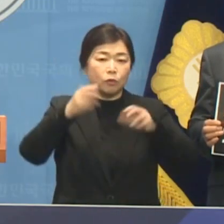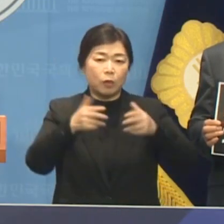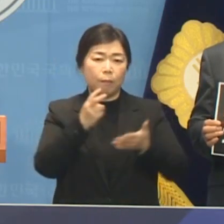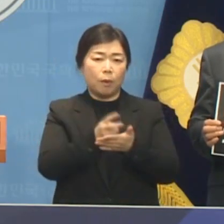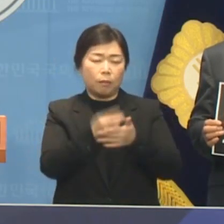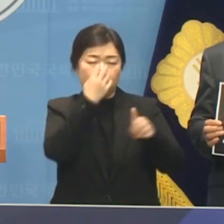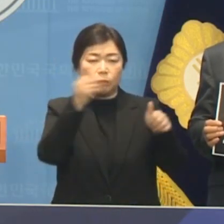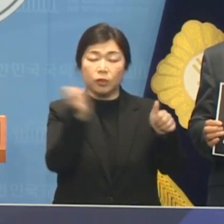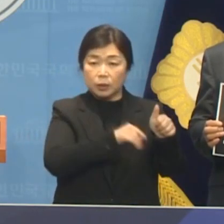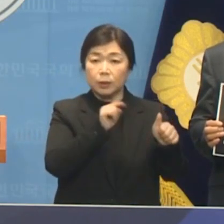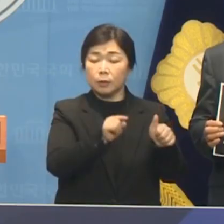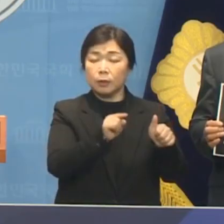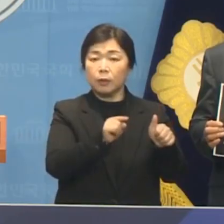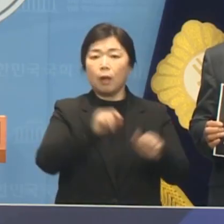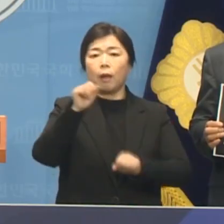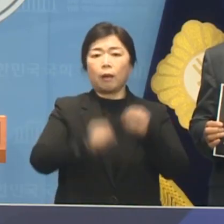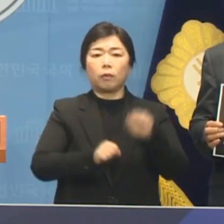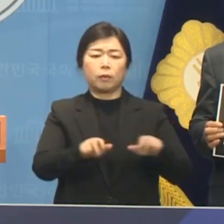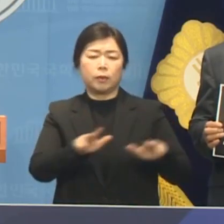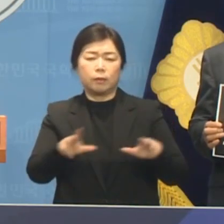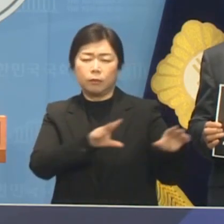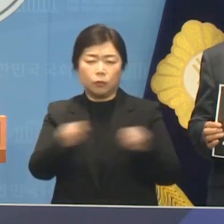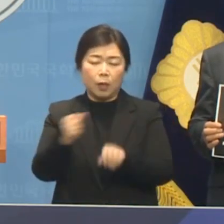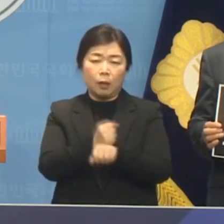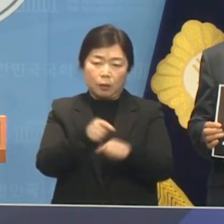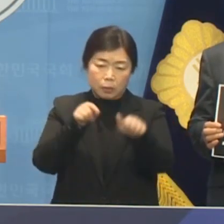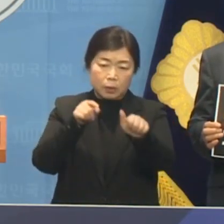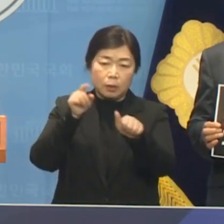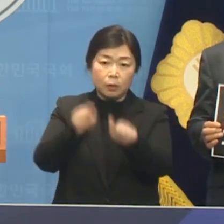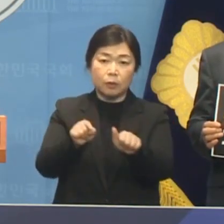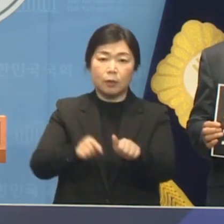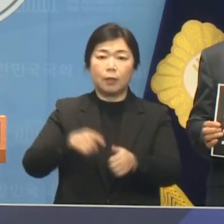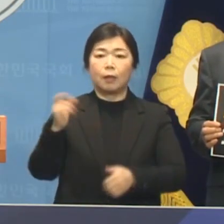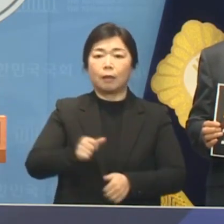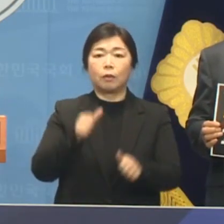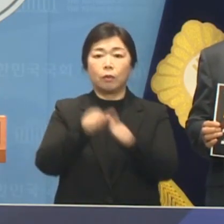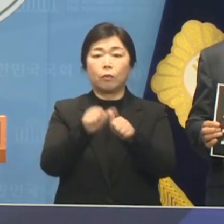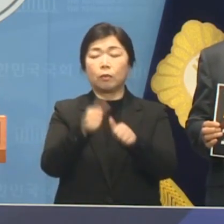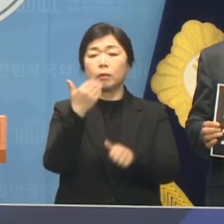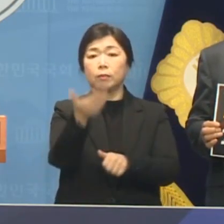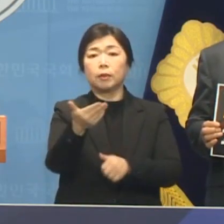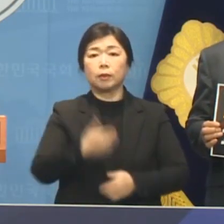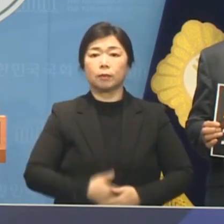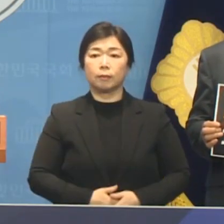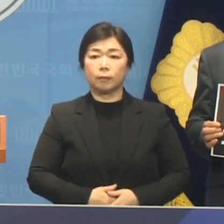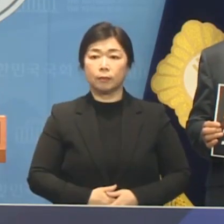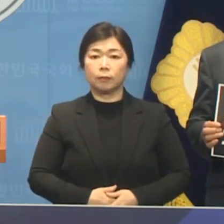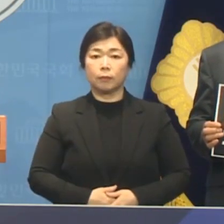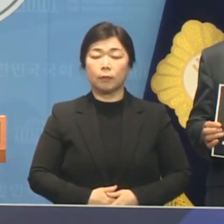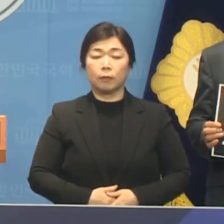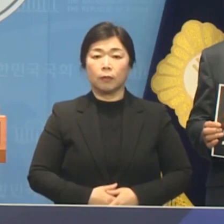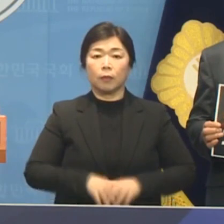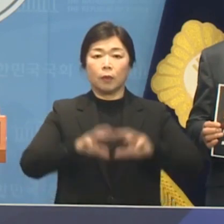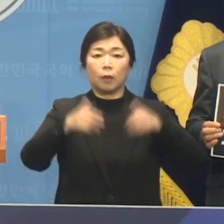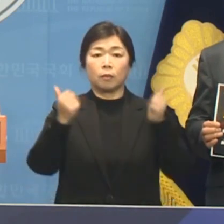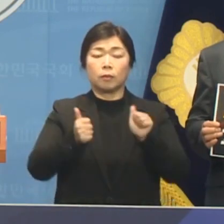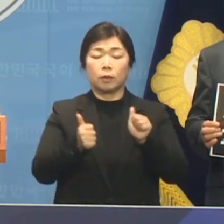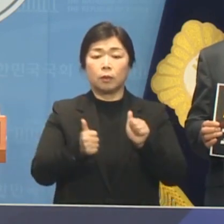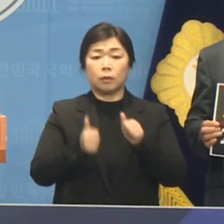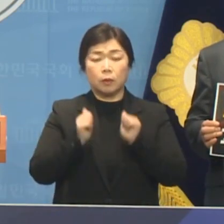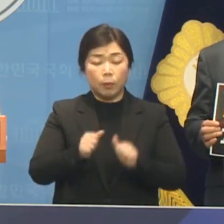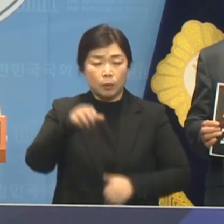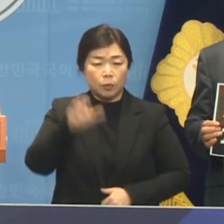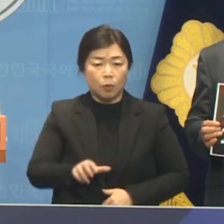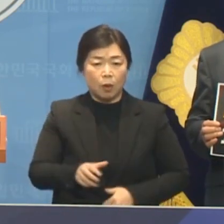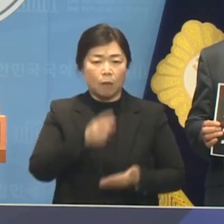헌법을 유린하는 행위를 즉각 중단할 것을 강력히 경고한다. 헌재가 법과